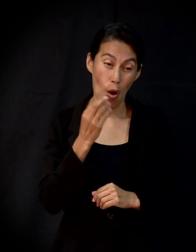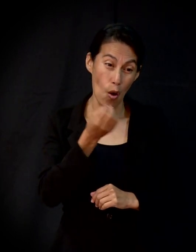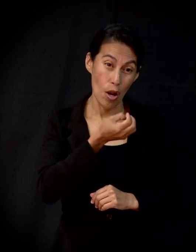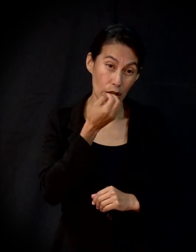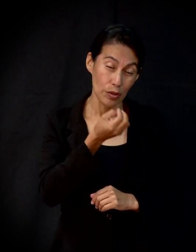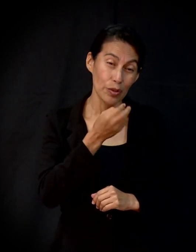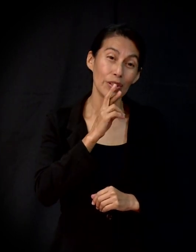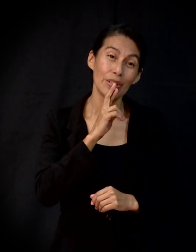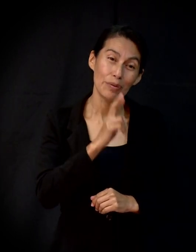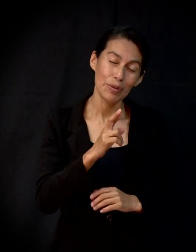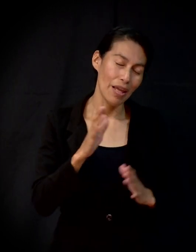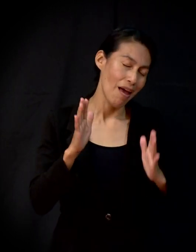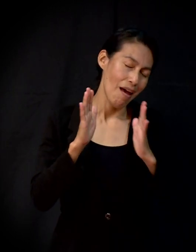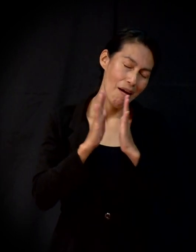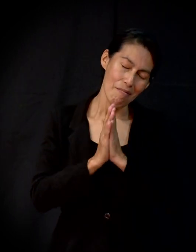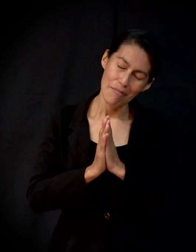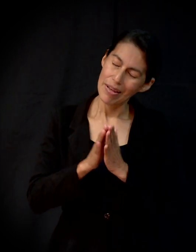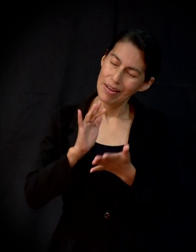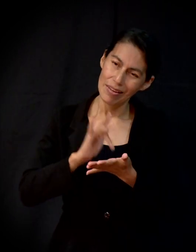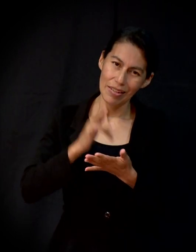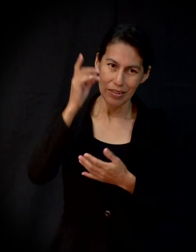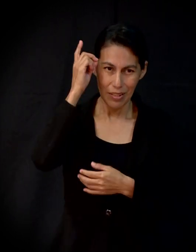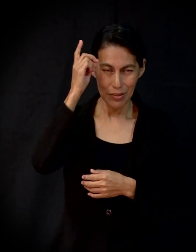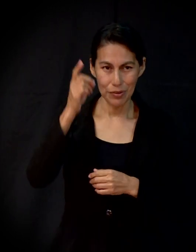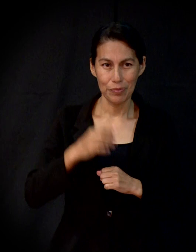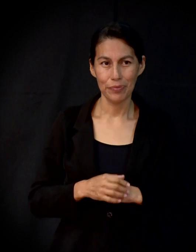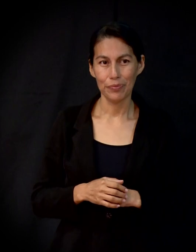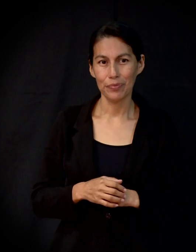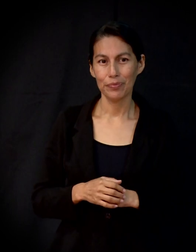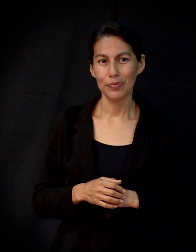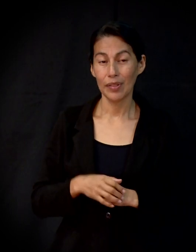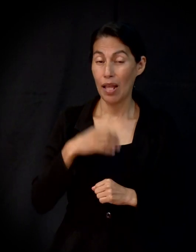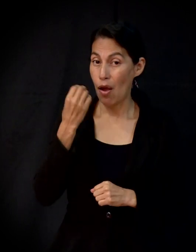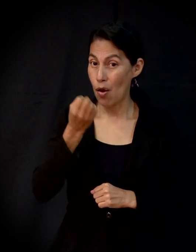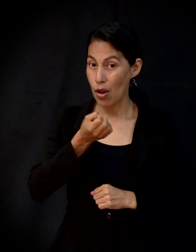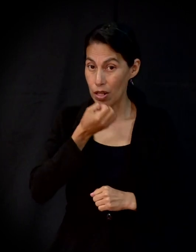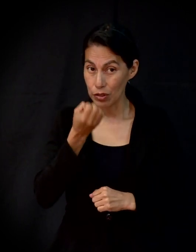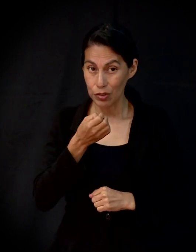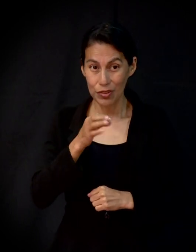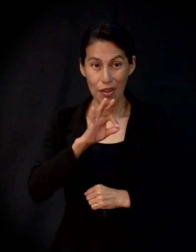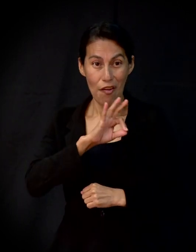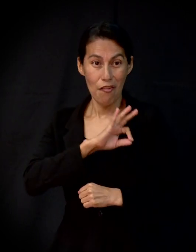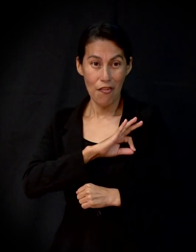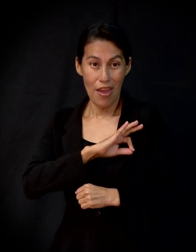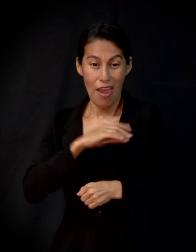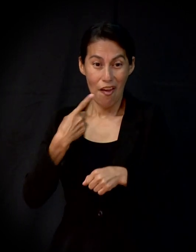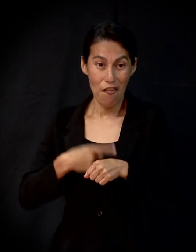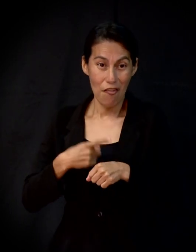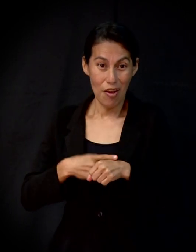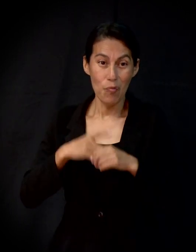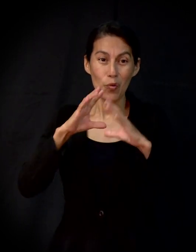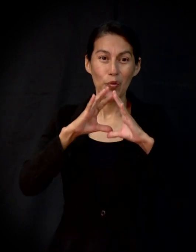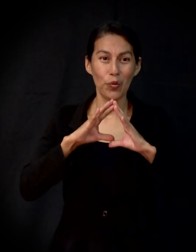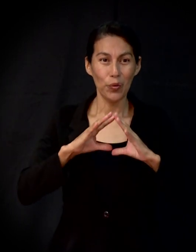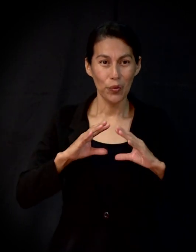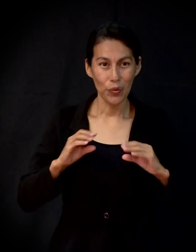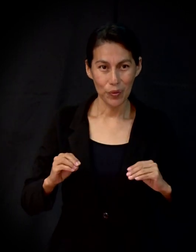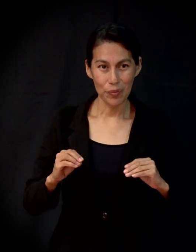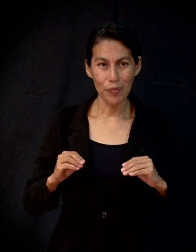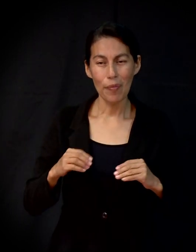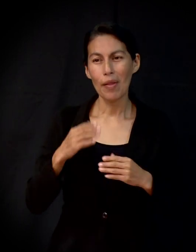Job. Janet Tatay Yuko. Amén. La oración de Cristo sanará al